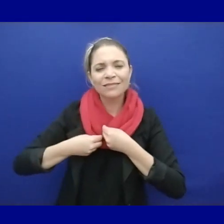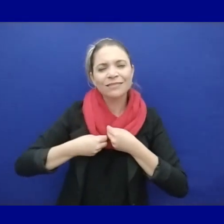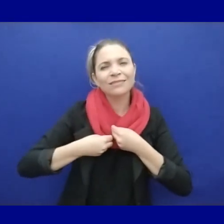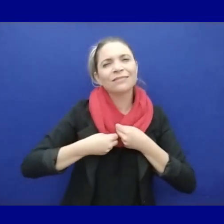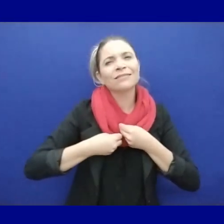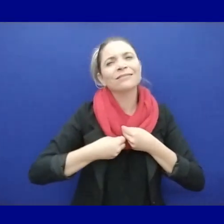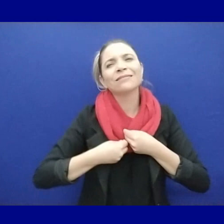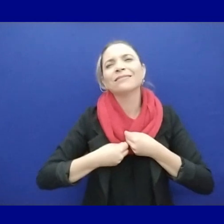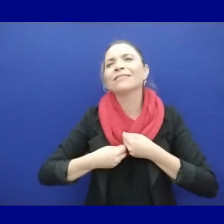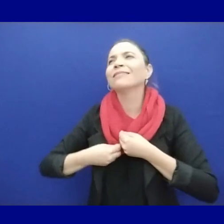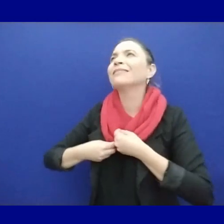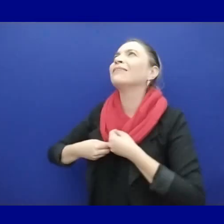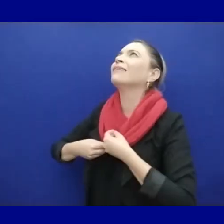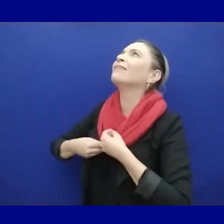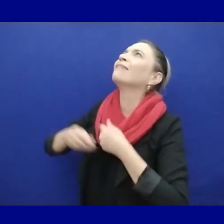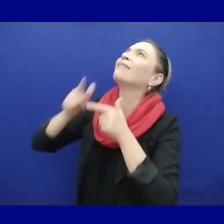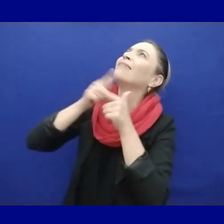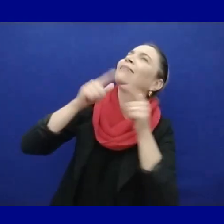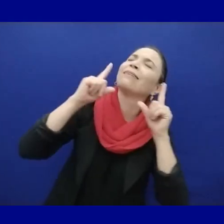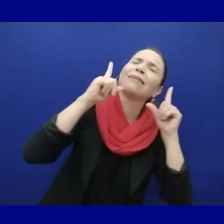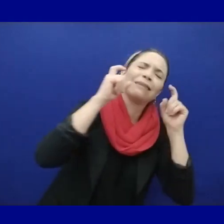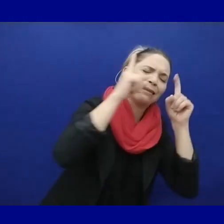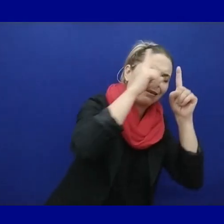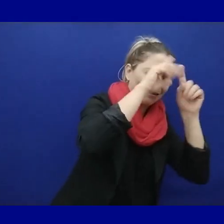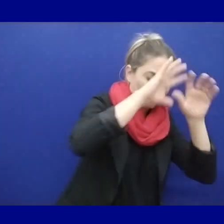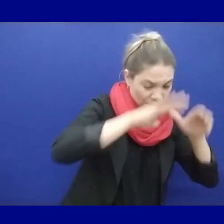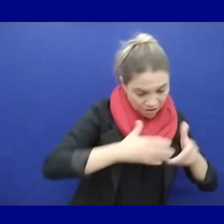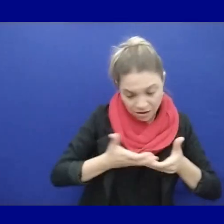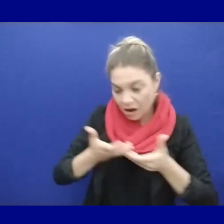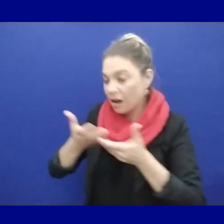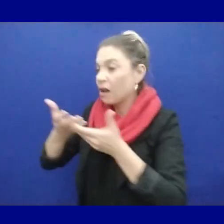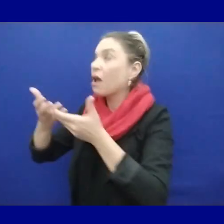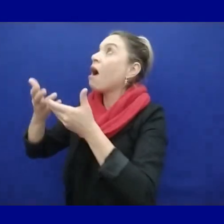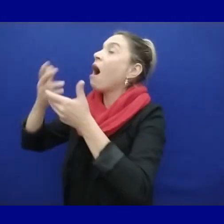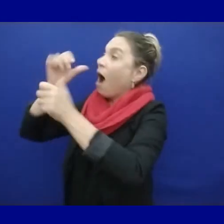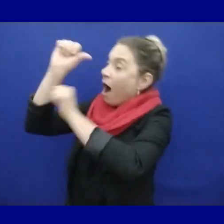em bênçãos para